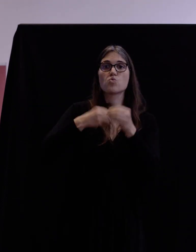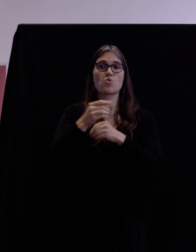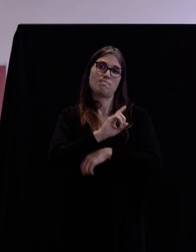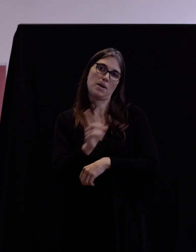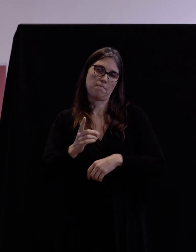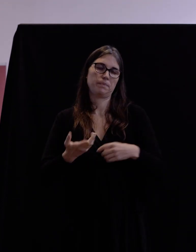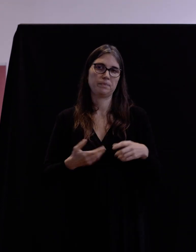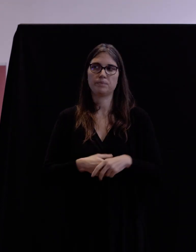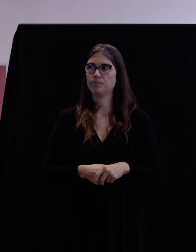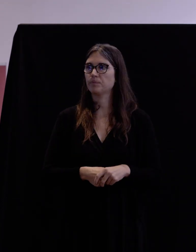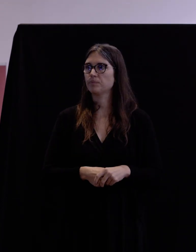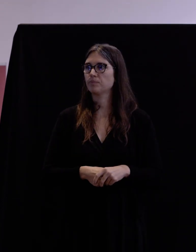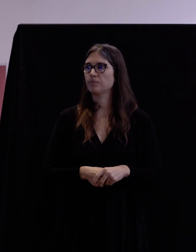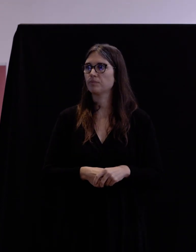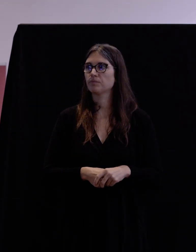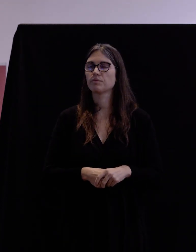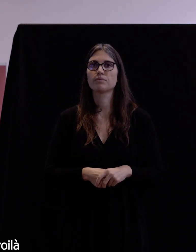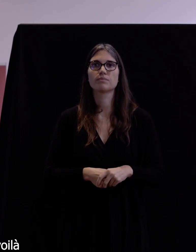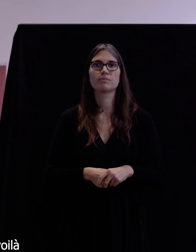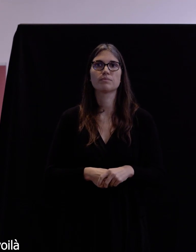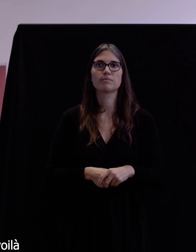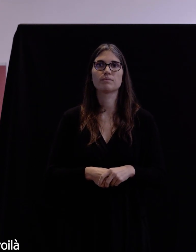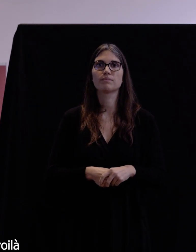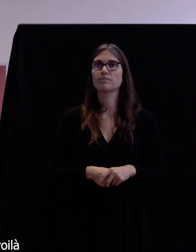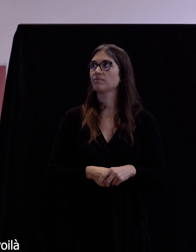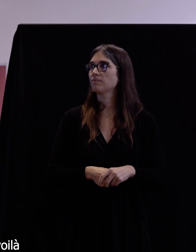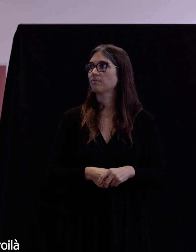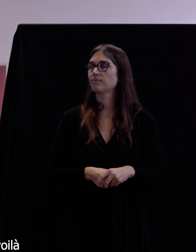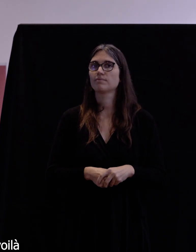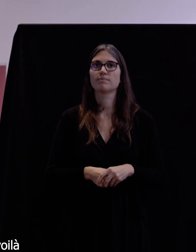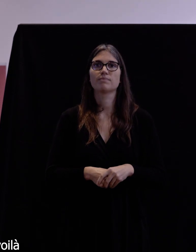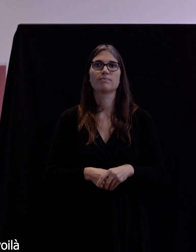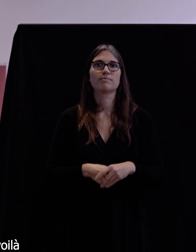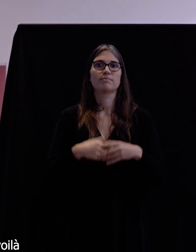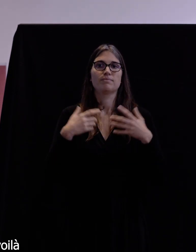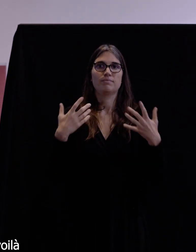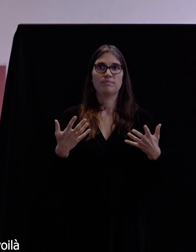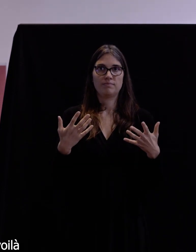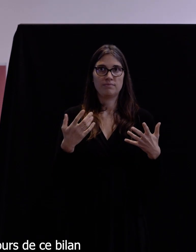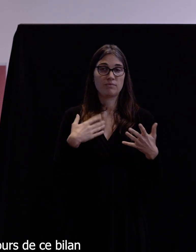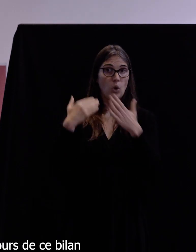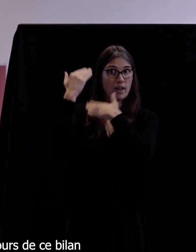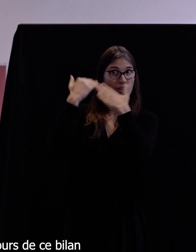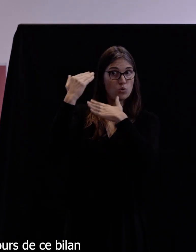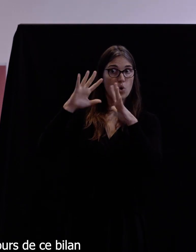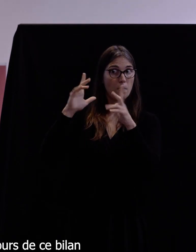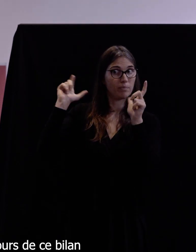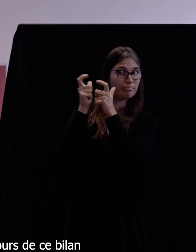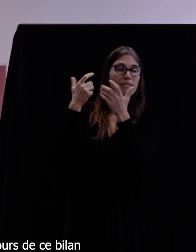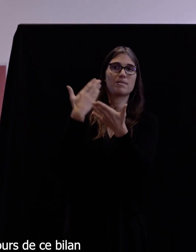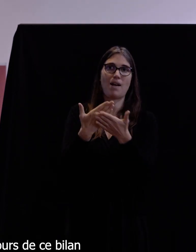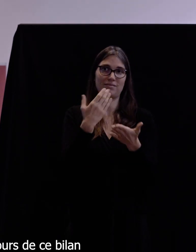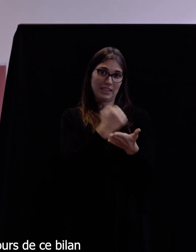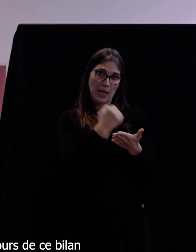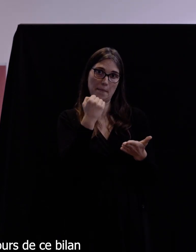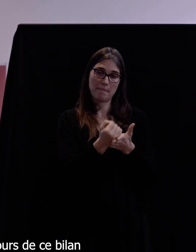autre façon de les tester. Donc voilà. Donc, l'évaluation de l'atteinte vestibulaire, elle est faite au cours de ce bilan